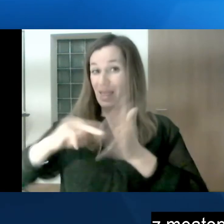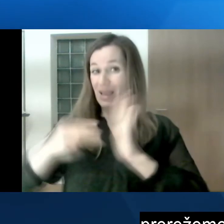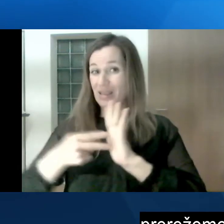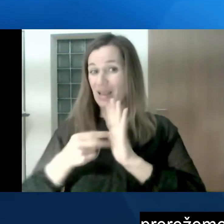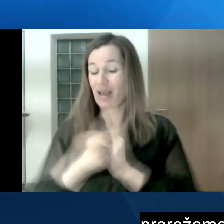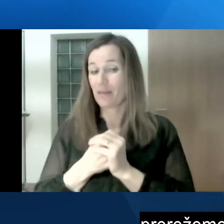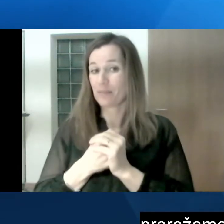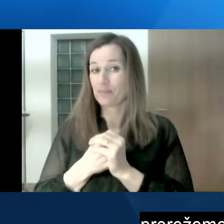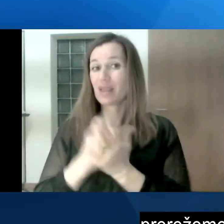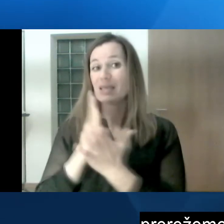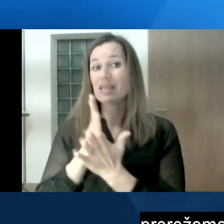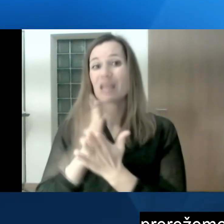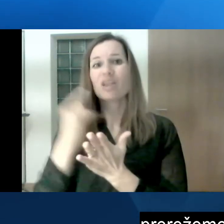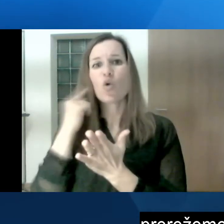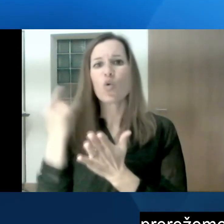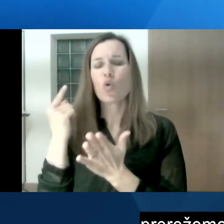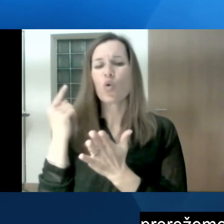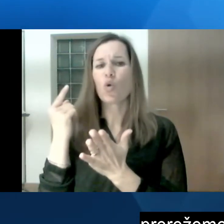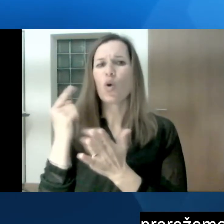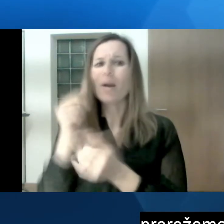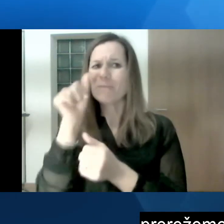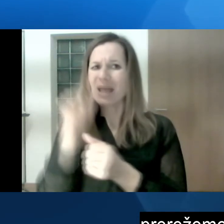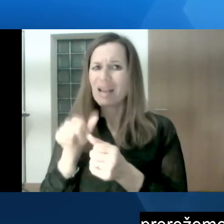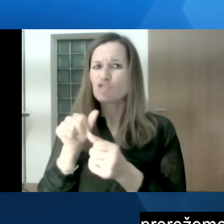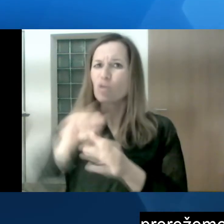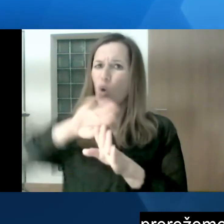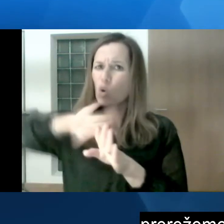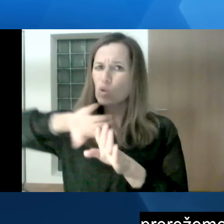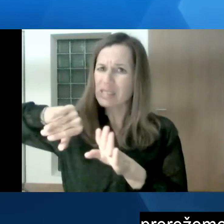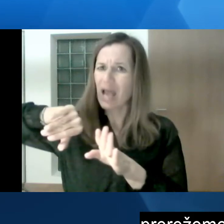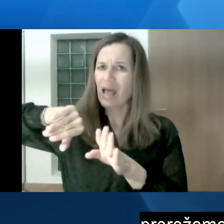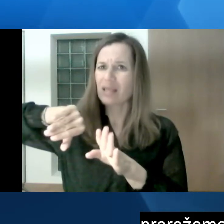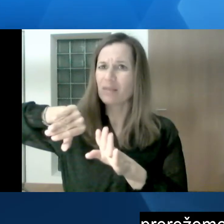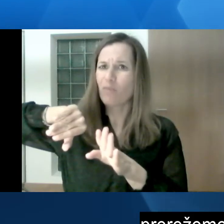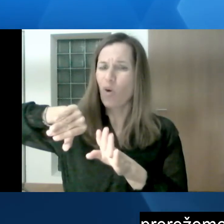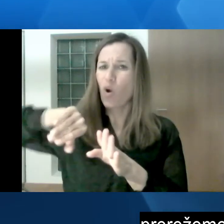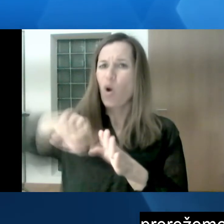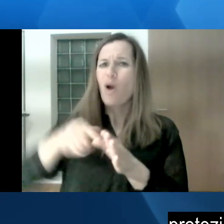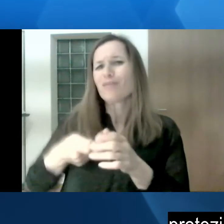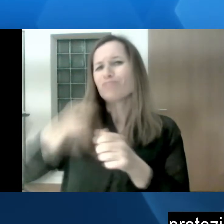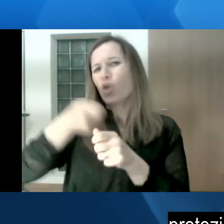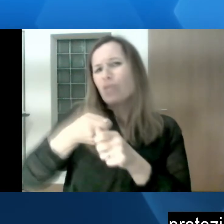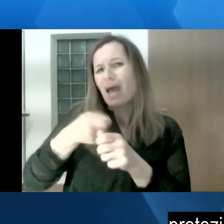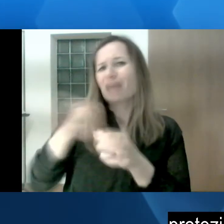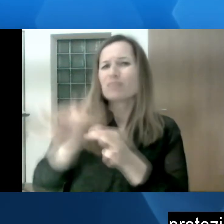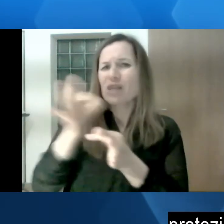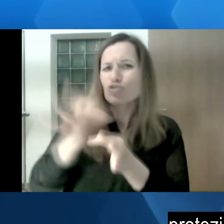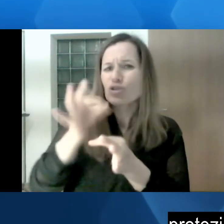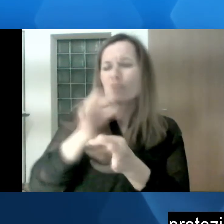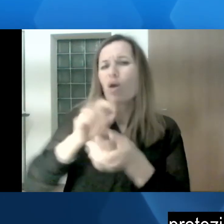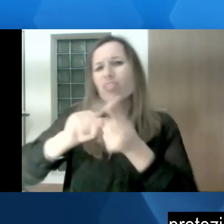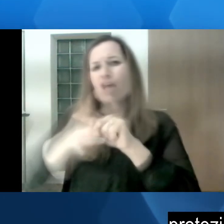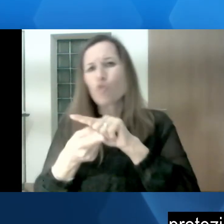Srednje uho prerežemo, odstranimo, sem rekla, zaflikamo, zašijemo, nadomestimo,